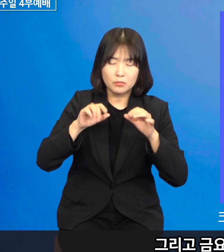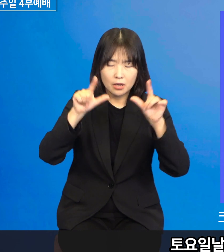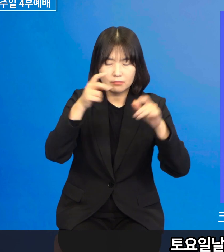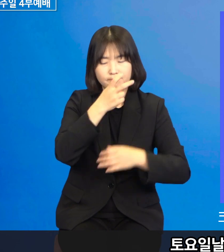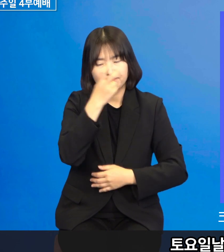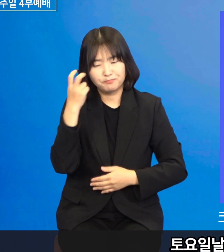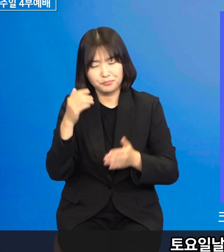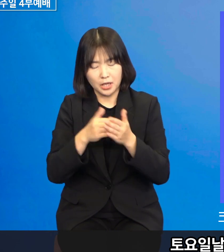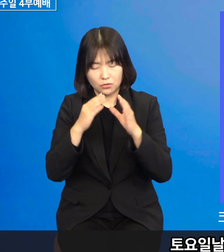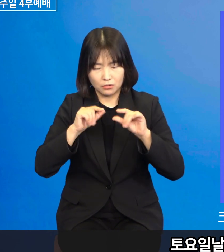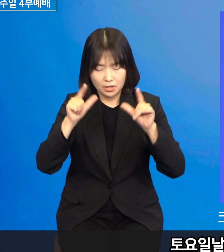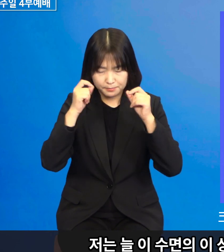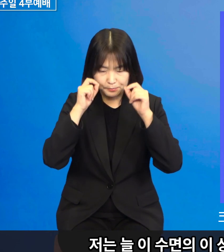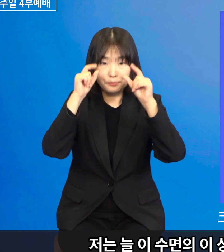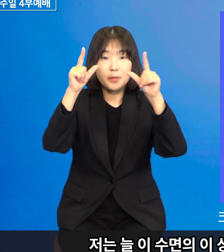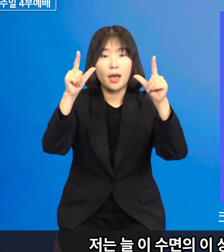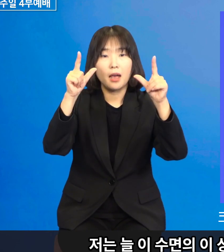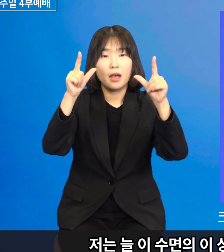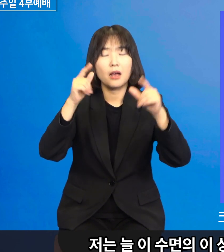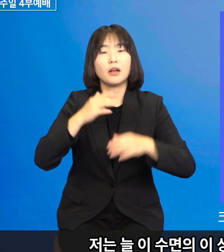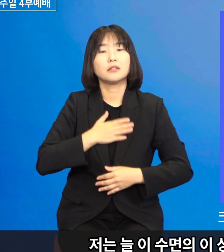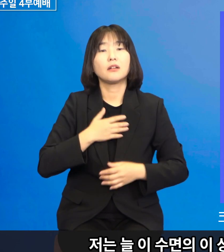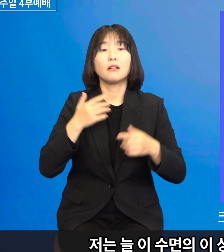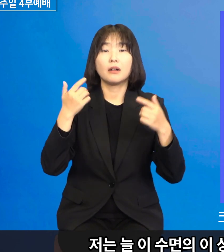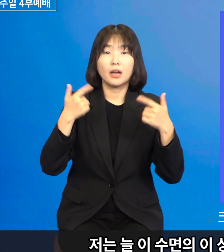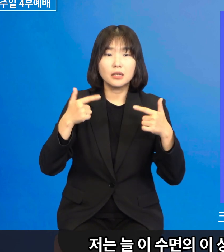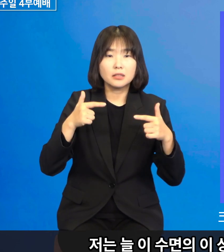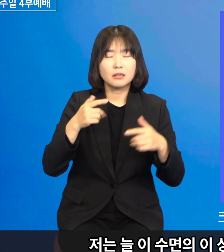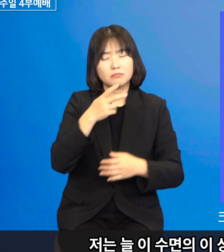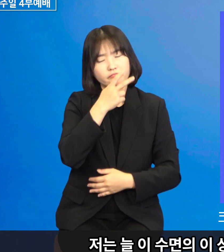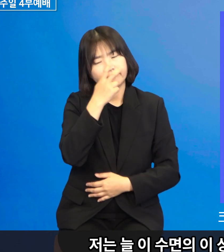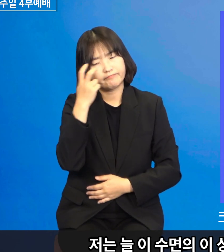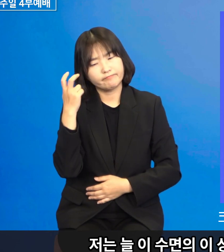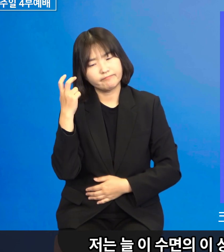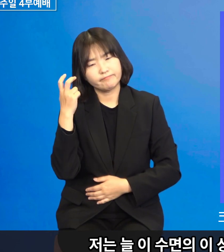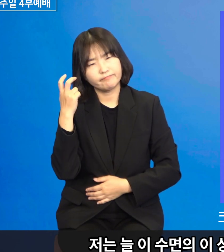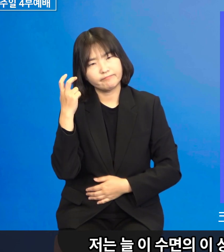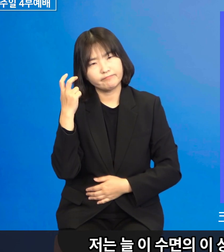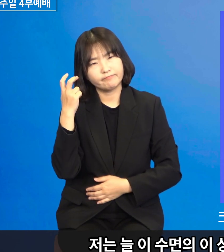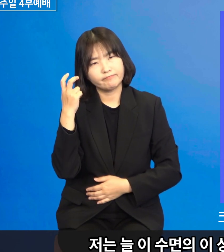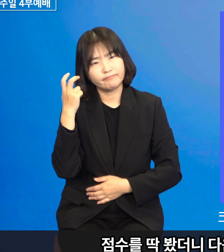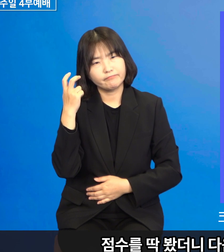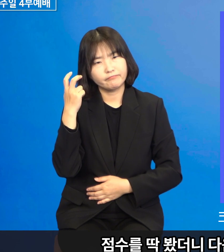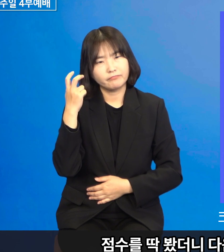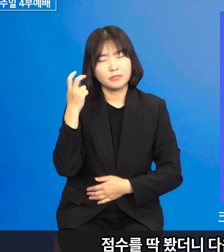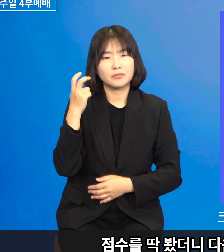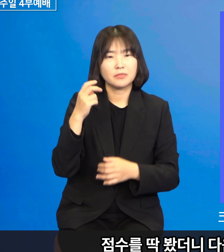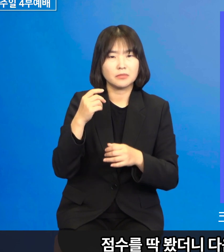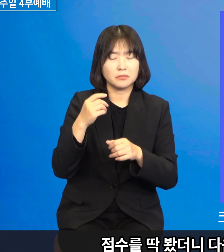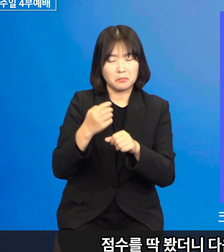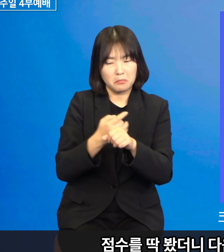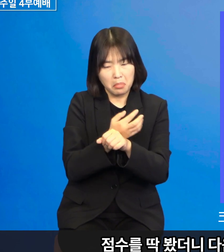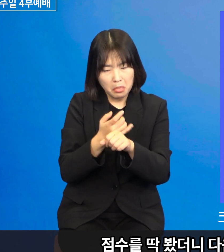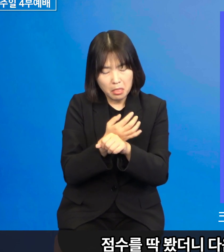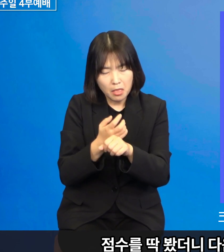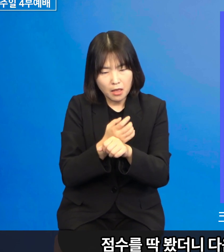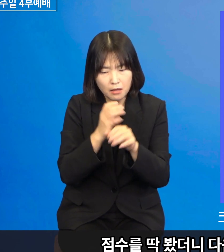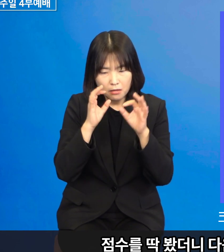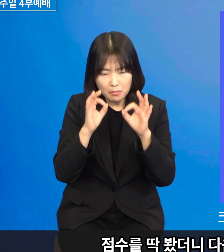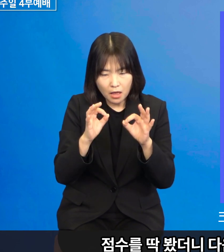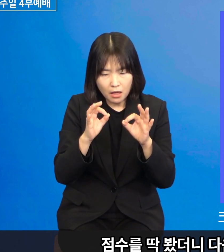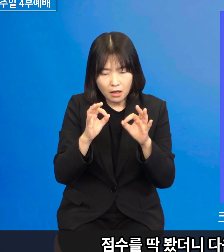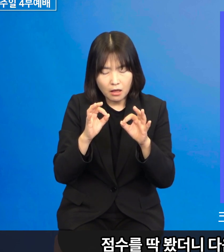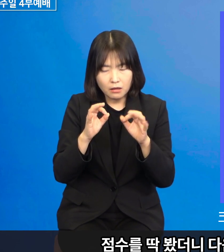잤습니다. 토요일에 일어났어요. 저는 늘 이 수면의 상황을 체크를 하기 때문에 점수를 딱 봤더니 다음날